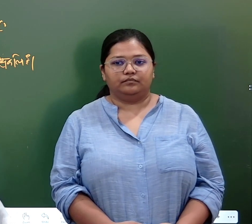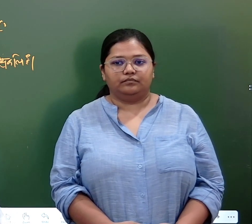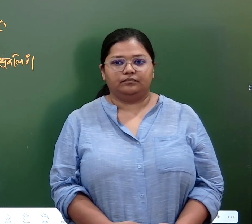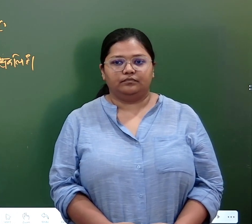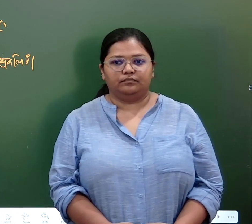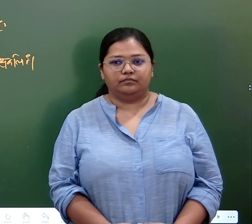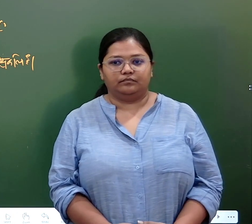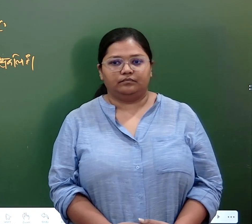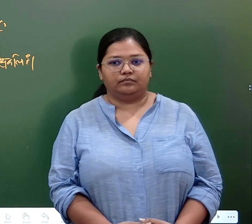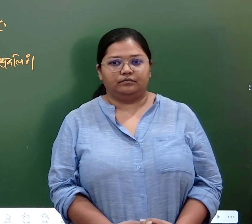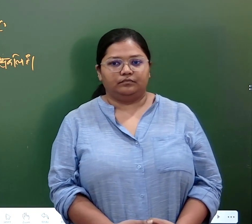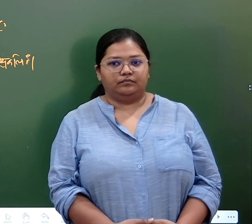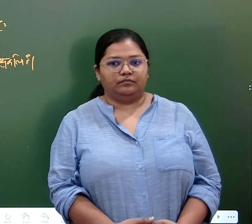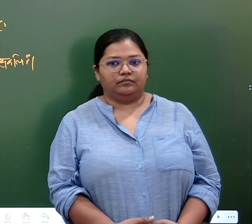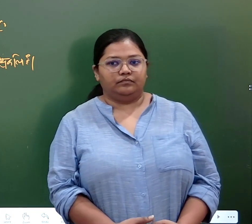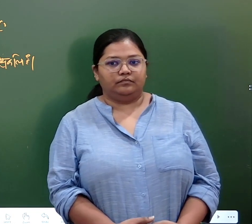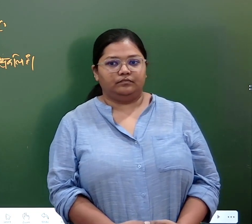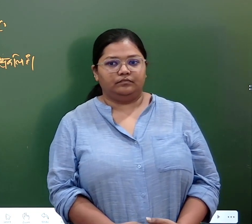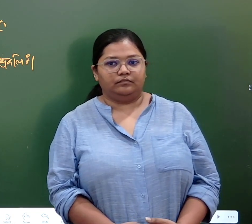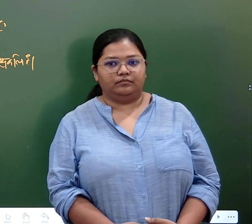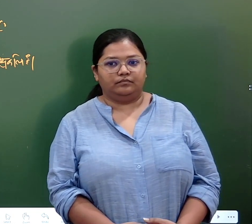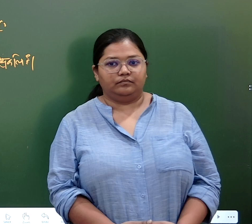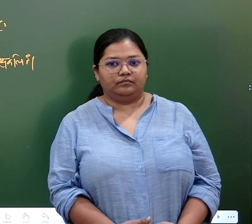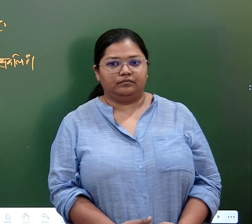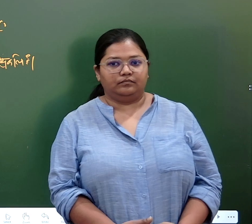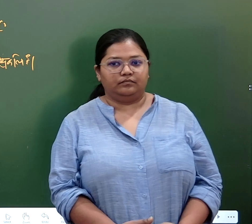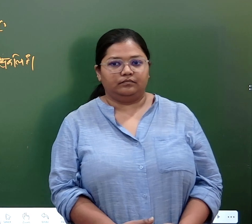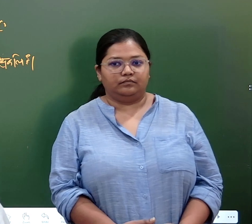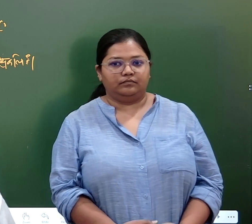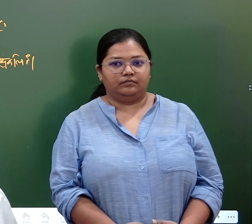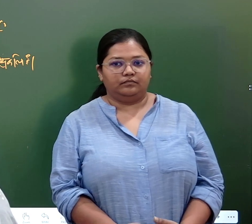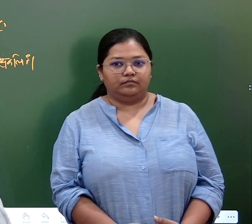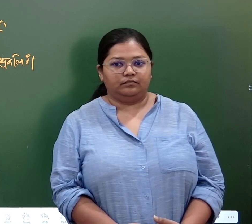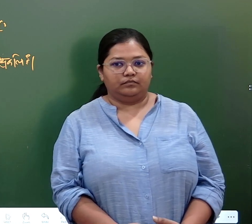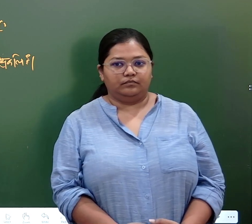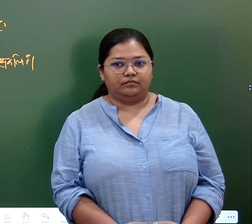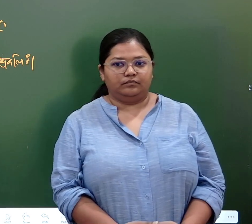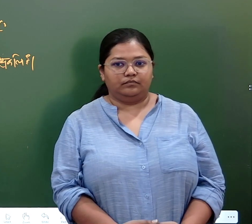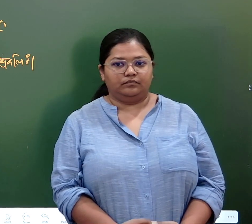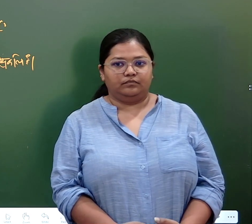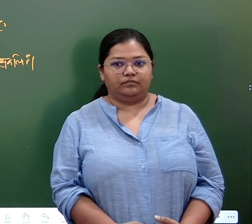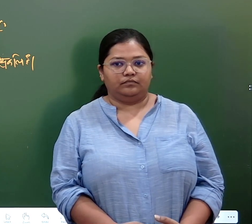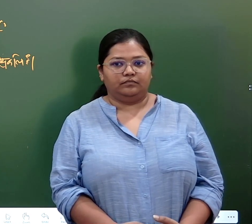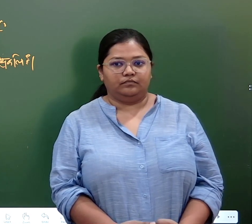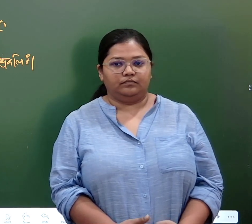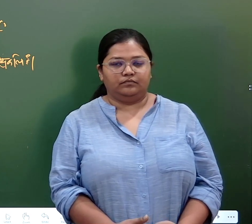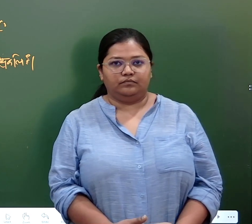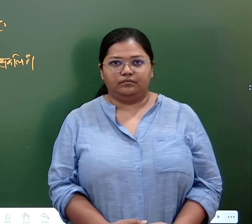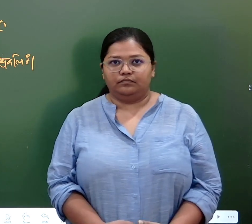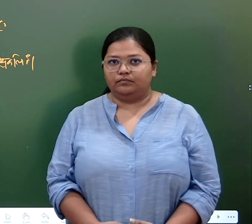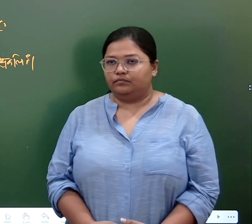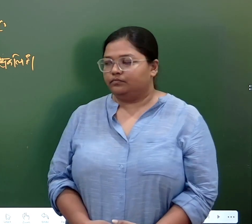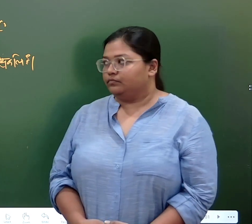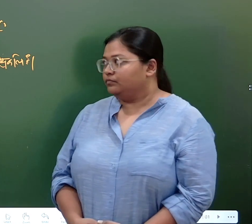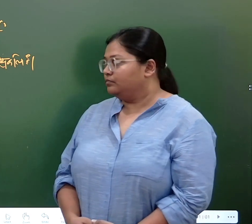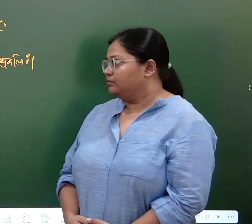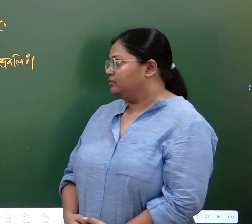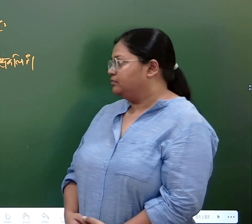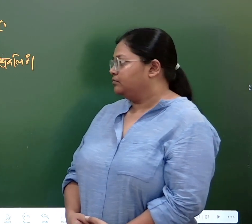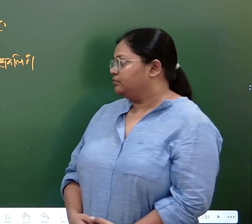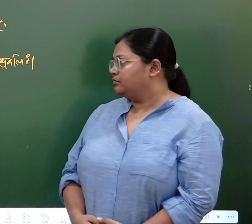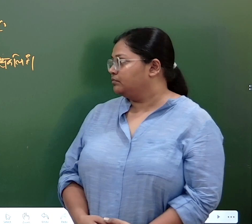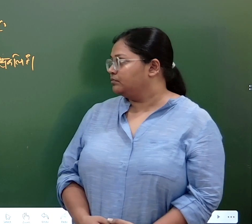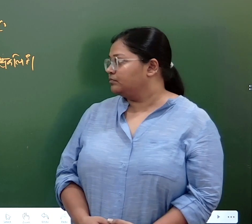शिक्षाएं है वो आदि ग्रंथ में संकलित है, ठीक। नेक्स्ट लिखो एक नाथ,